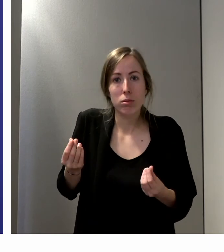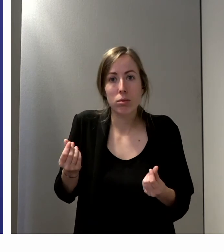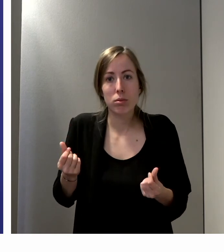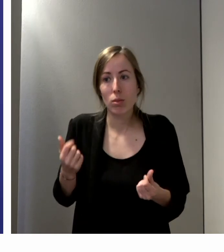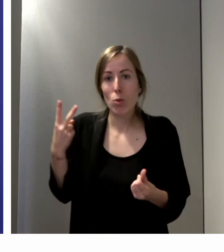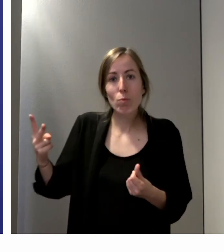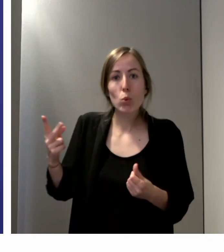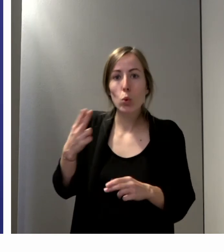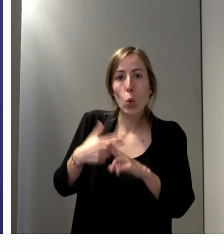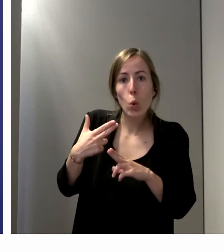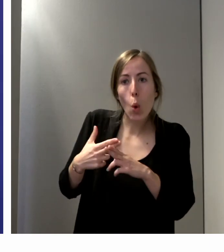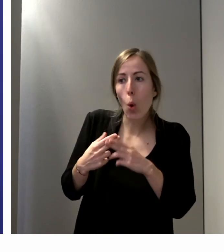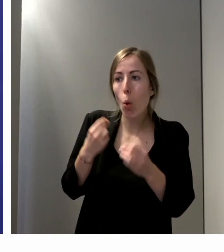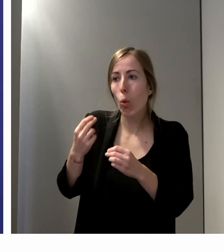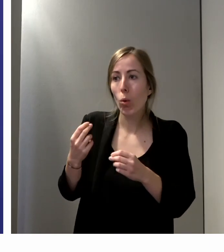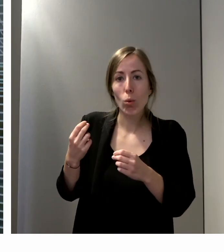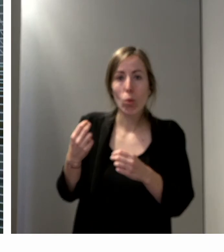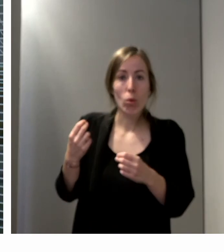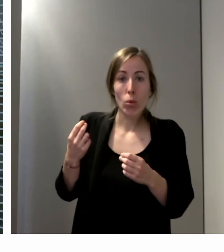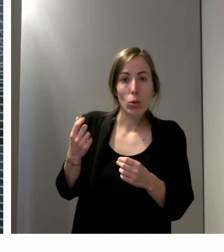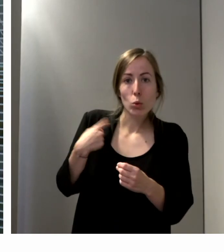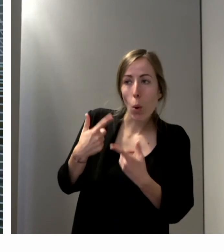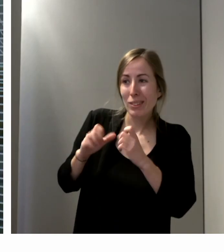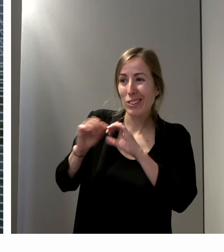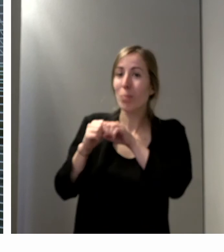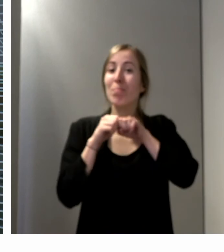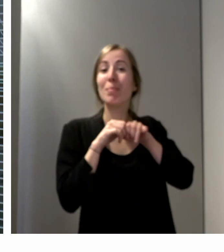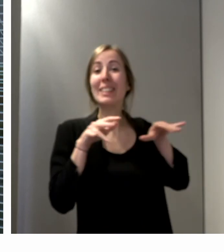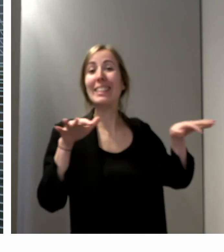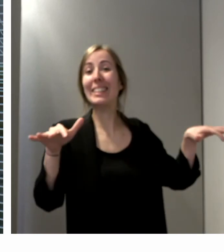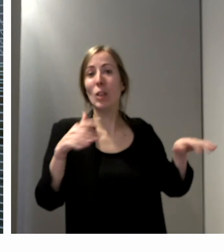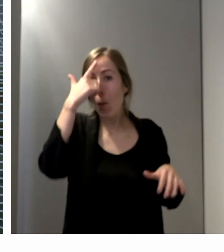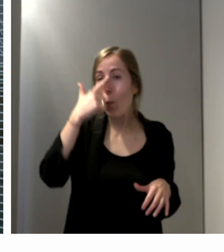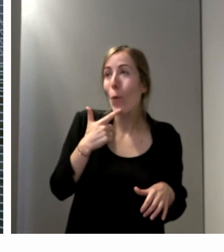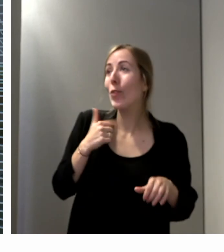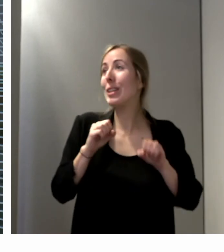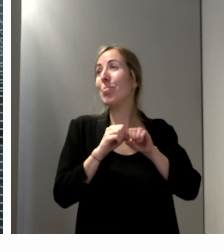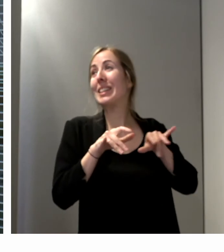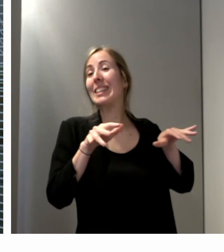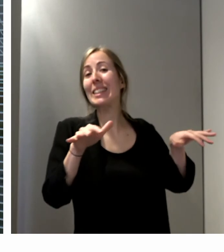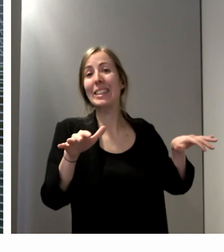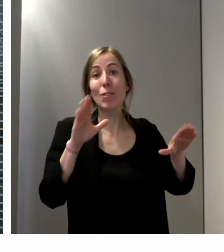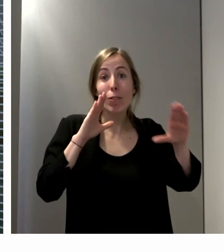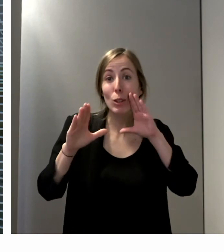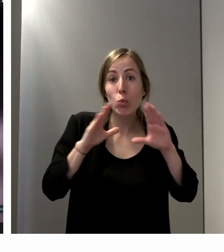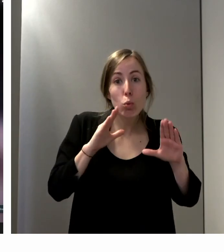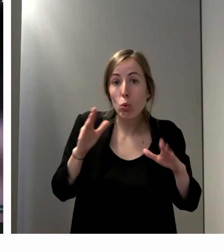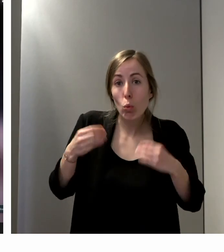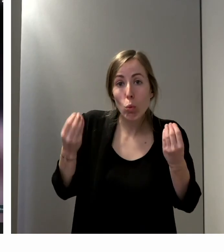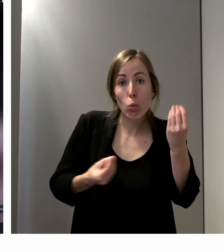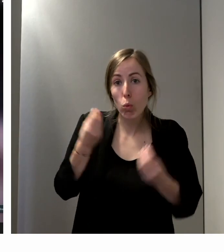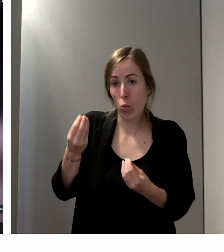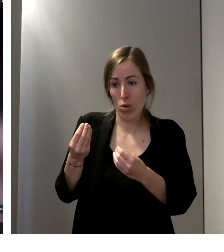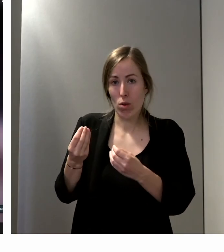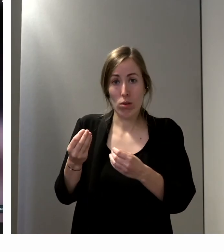que ces coordonnées circulent librement. Il n'est pas question que ces profils, son profil Facebook, par exemple,